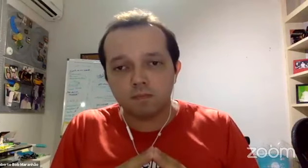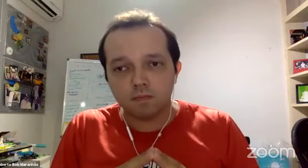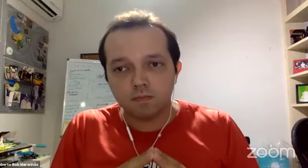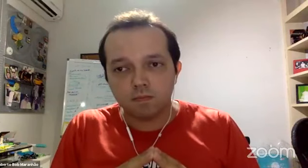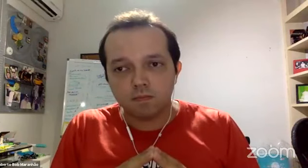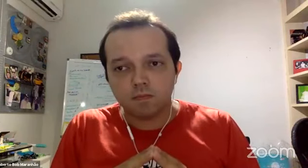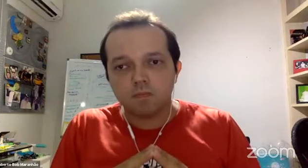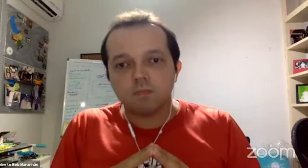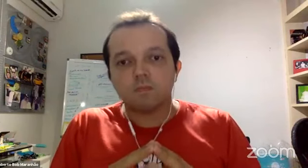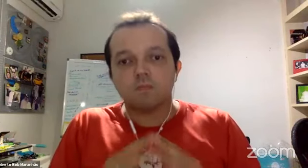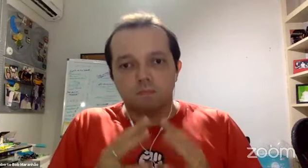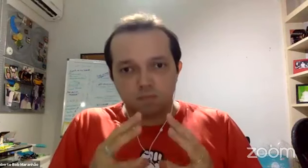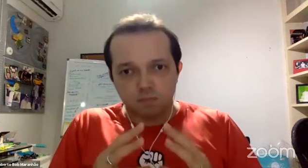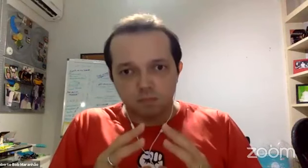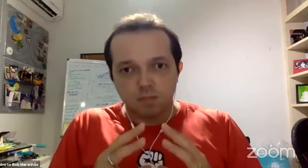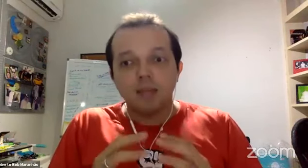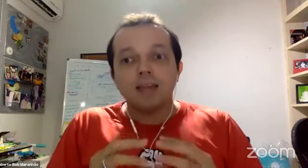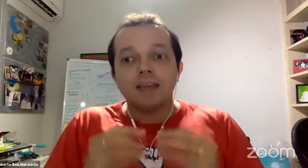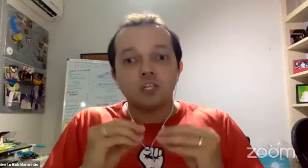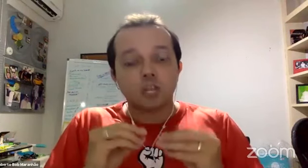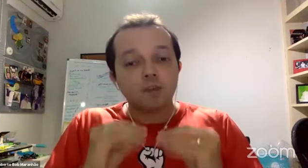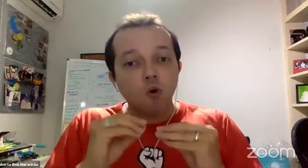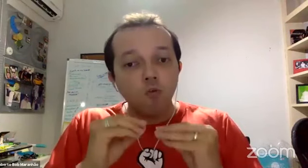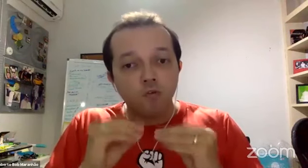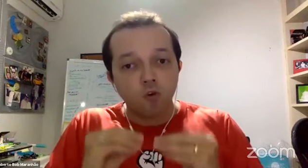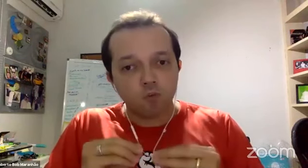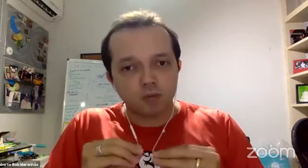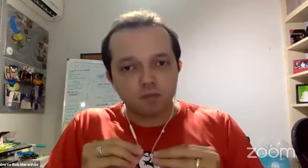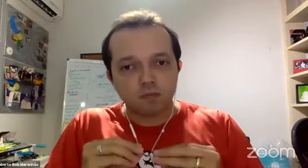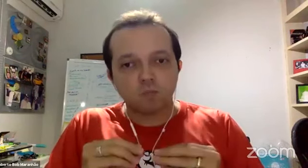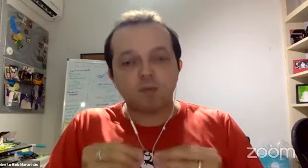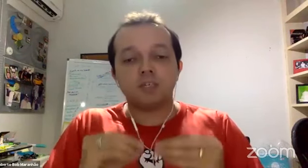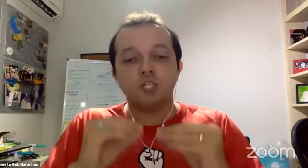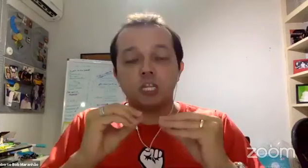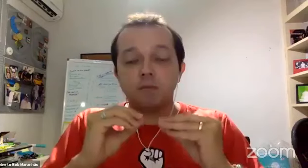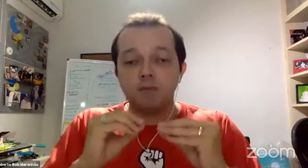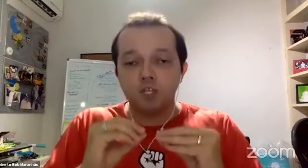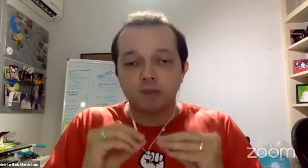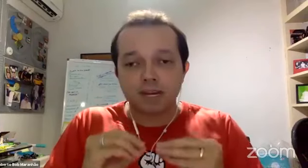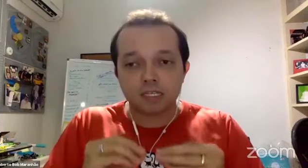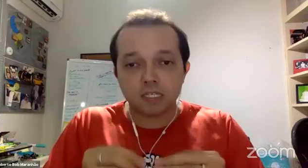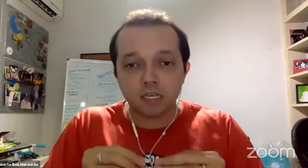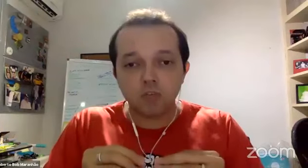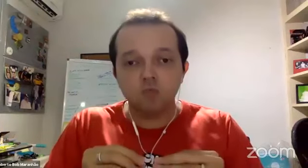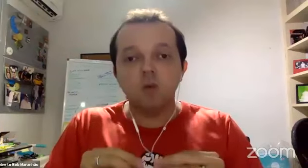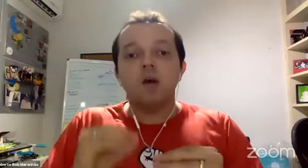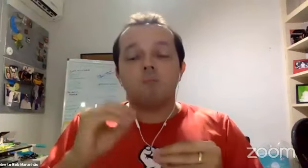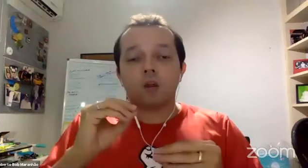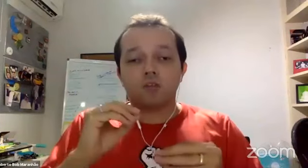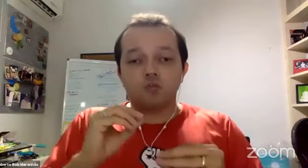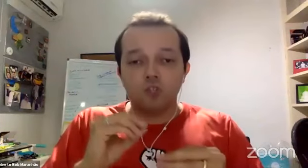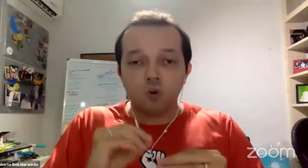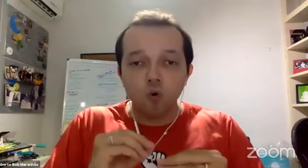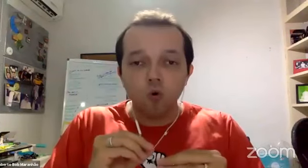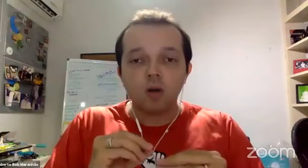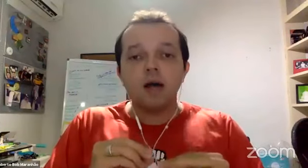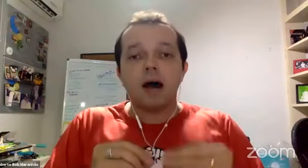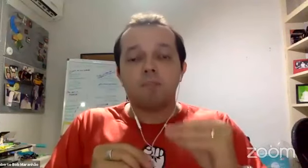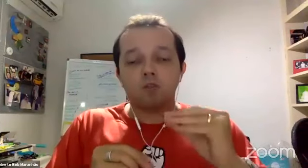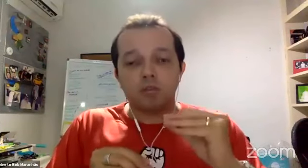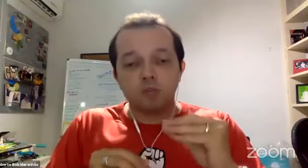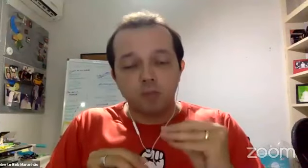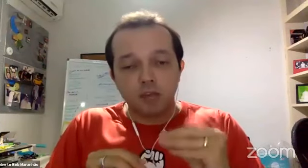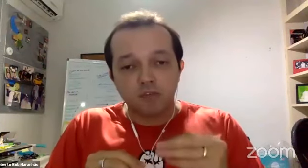fome. Ele estava com fome. Um paciente extremamente emagrecido, morador de